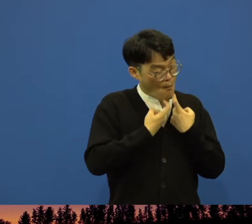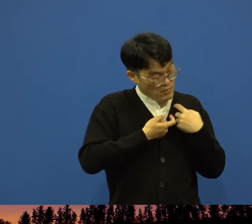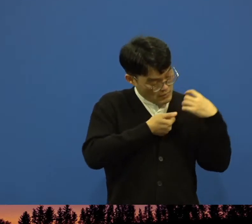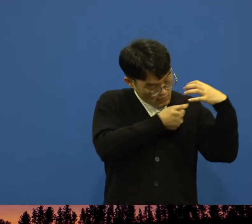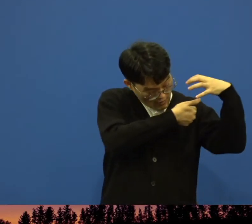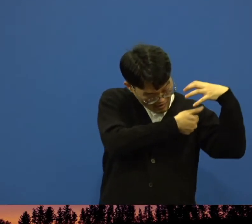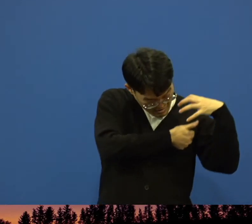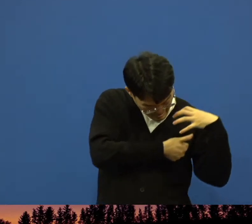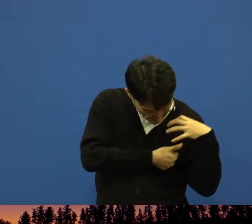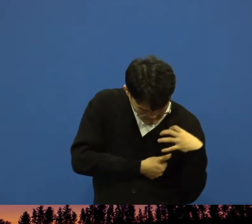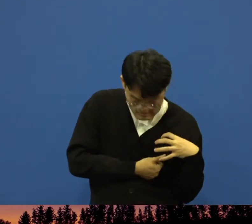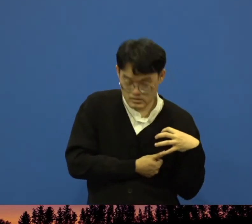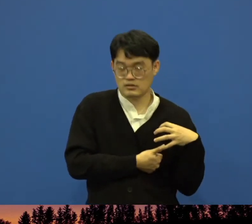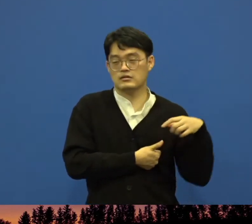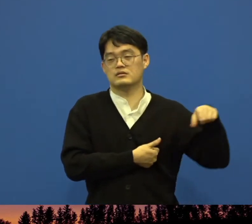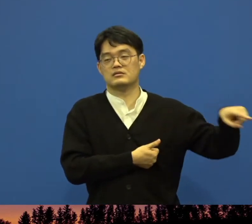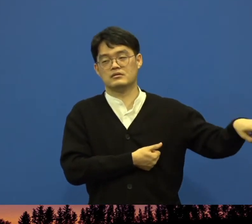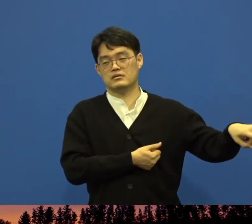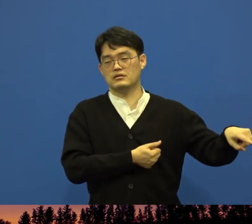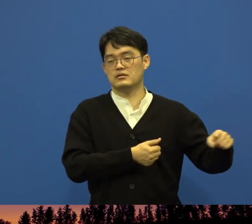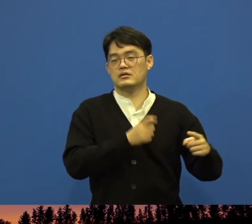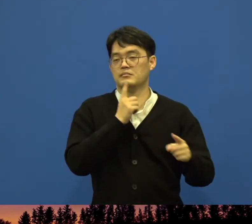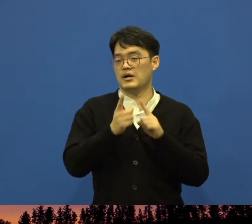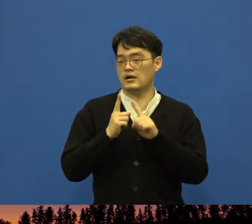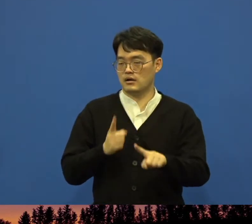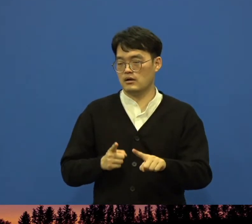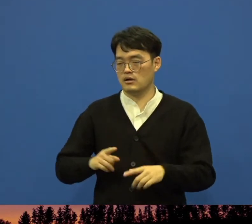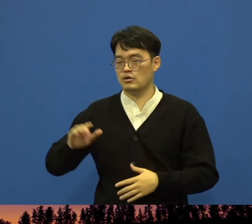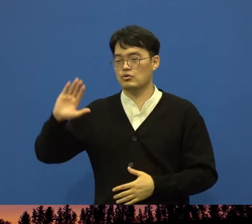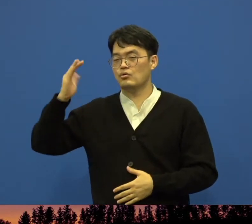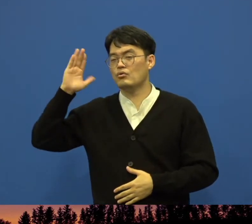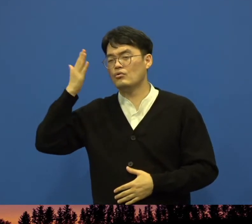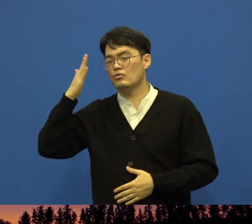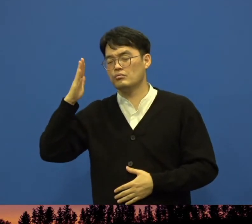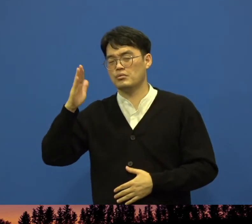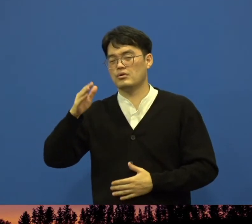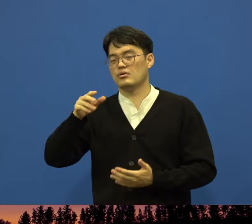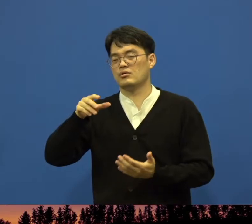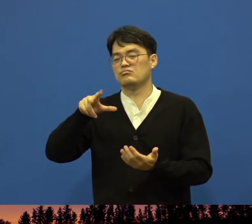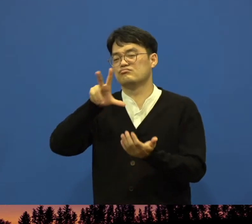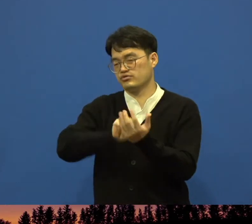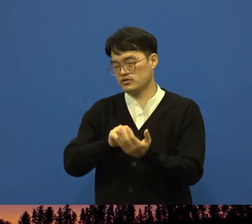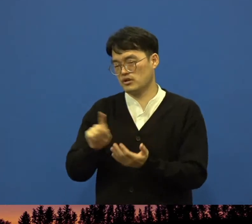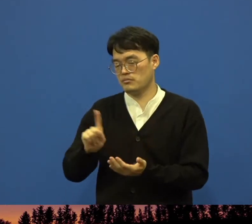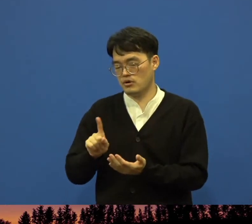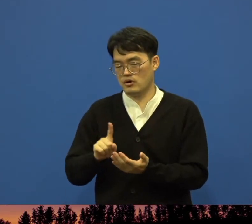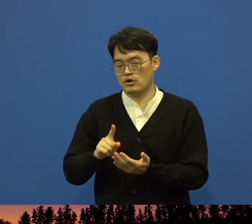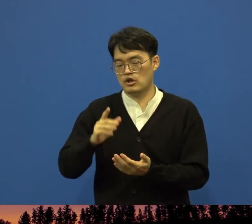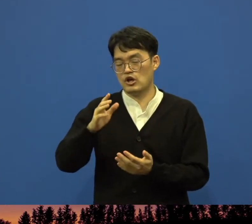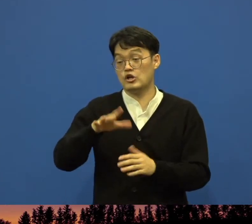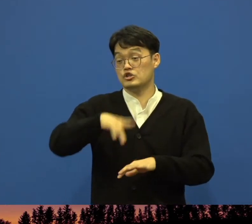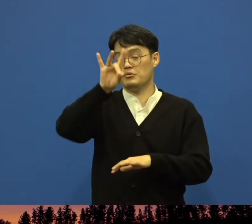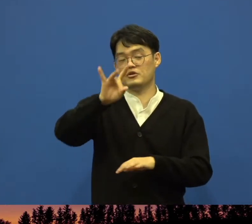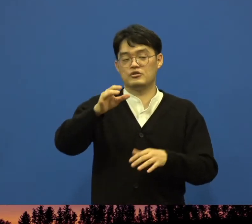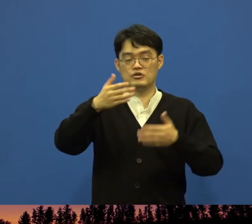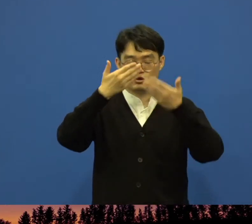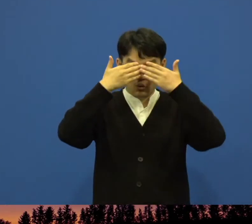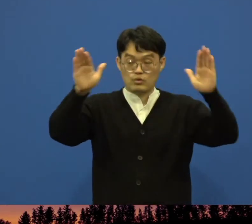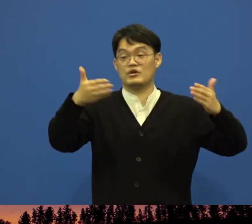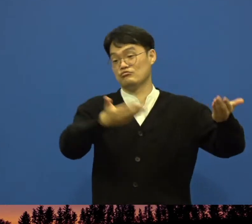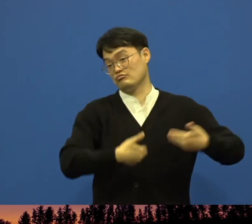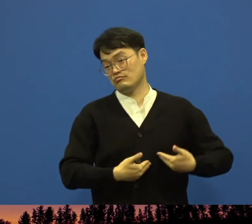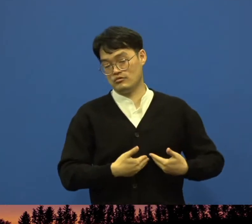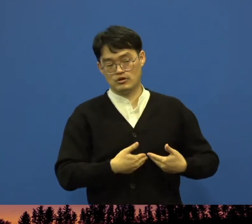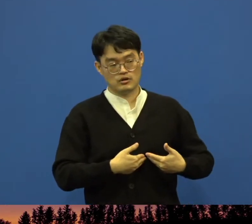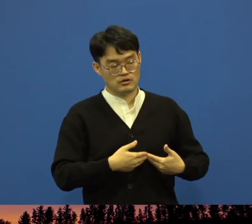오늘날의 문화의 특징이죠. 처음에는 공짜로 다 줘요. 공짜 좋아하지 마세요. 아주 값싸게 누구라도 맛을 보게 해요. 슈퍼에 가면